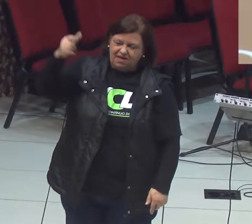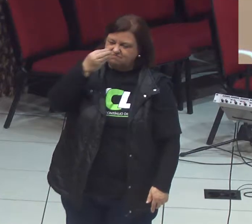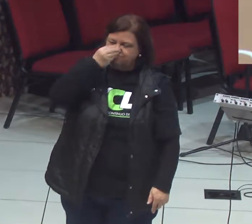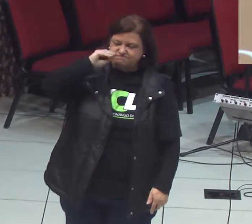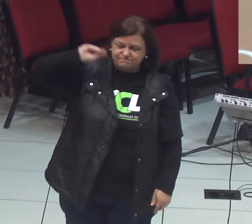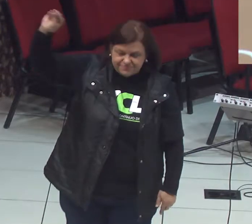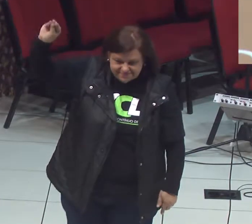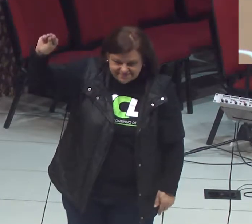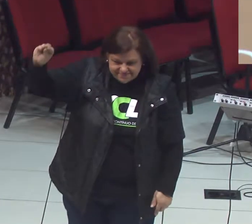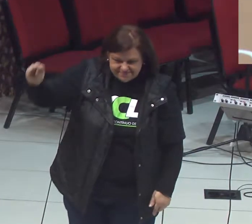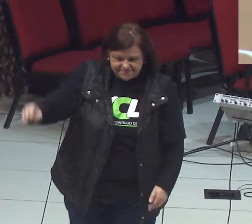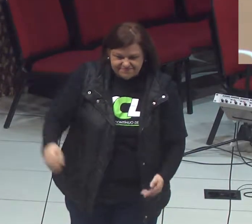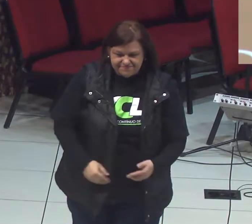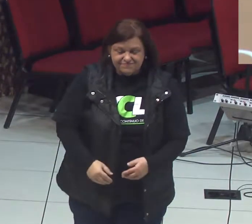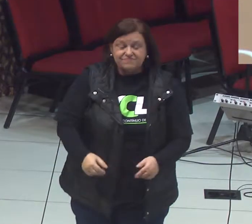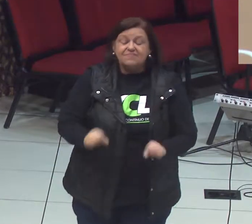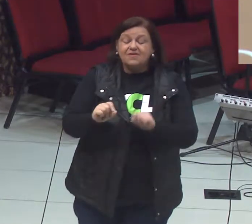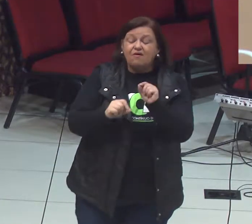te dar um exemplo.